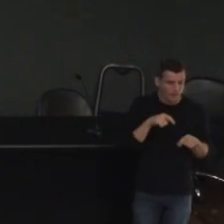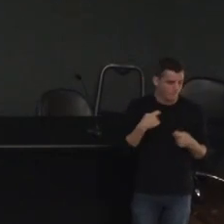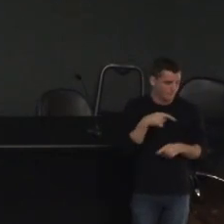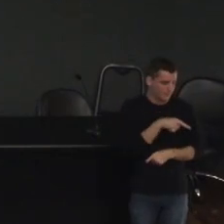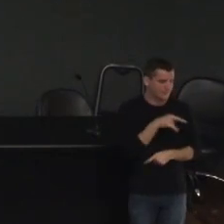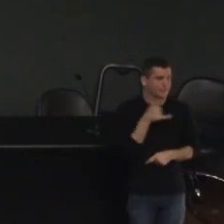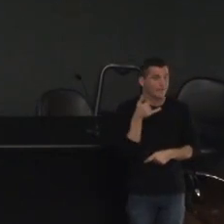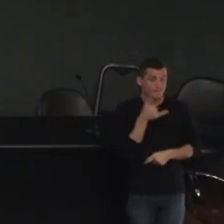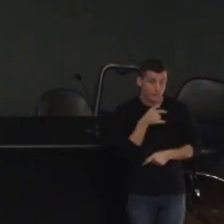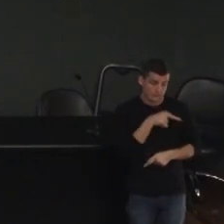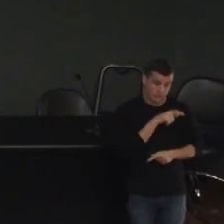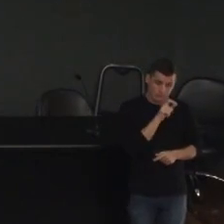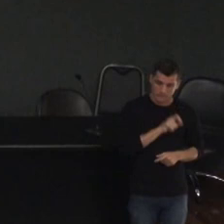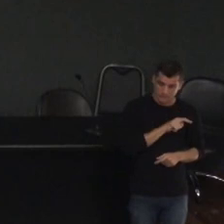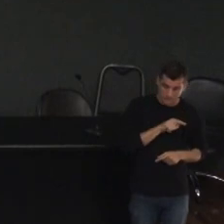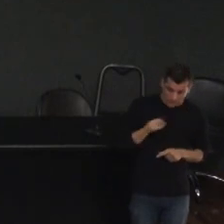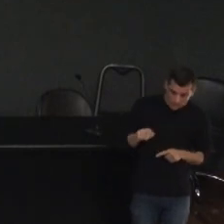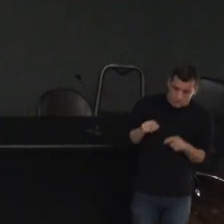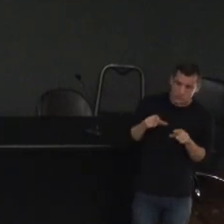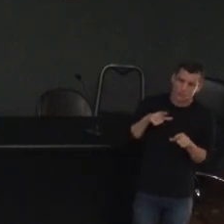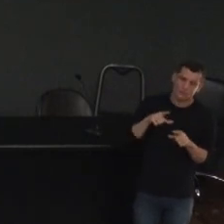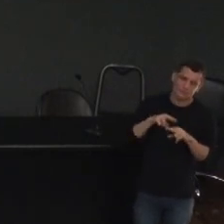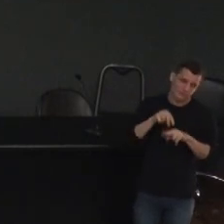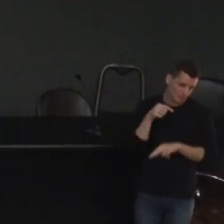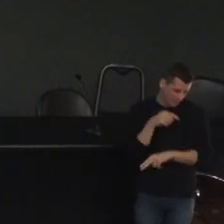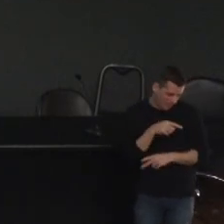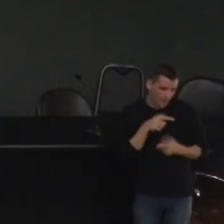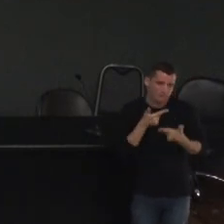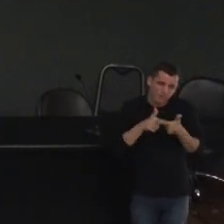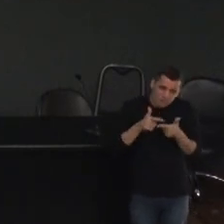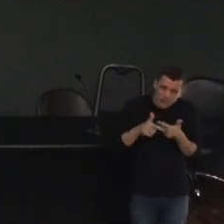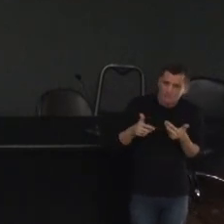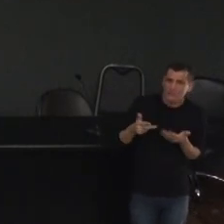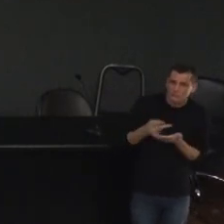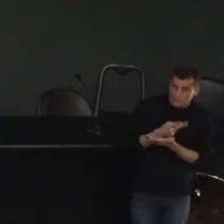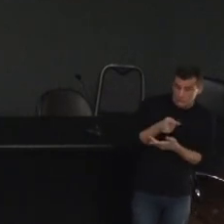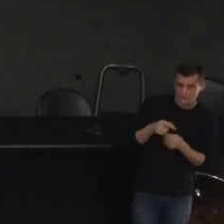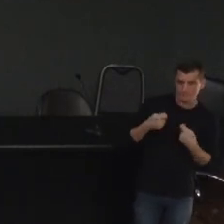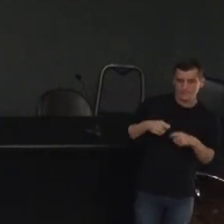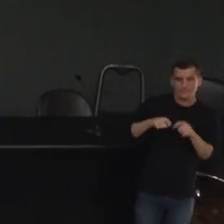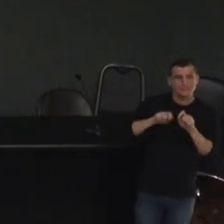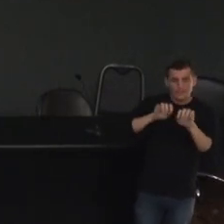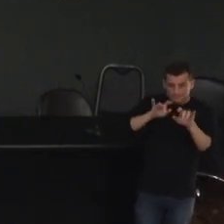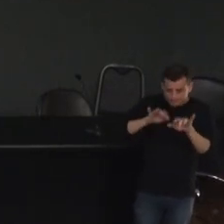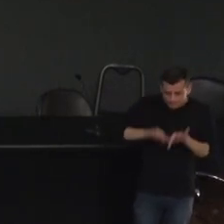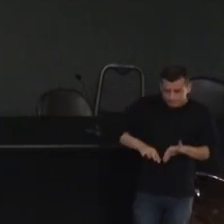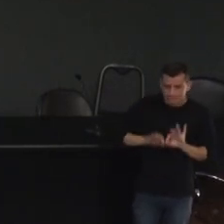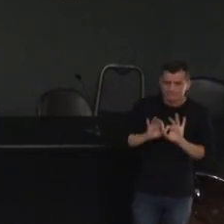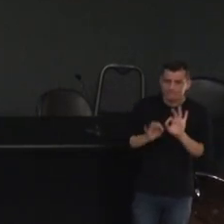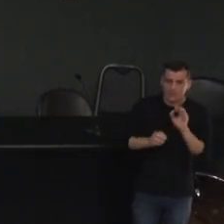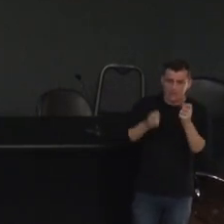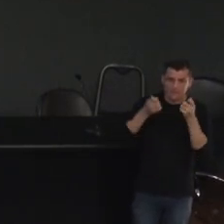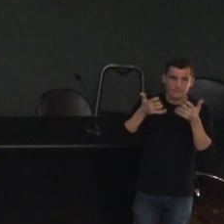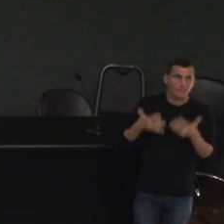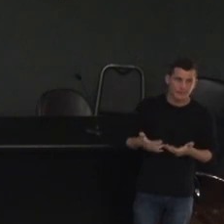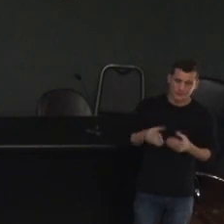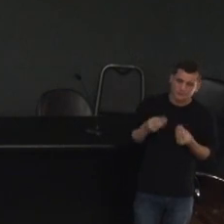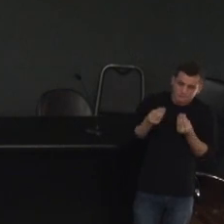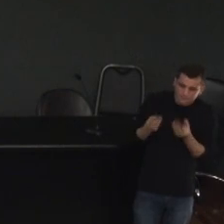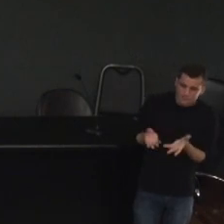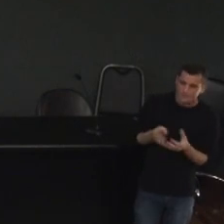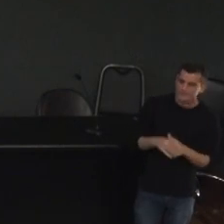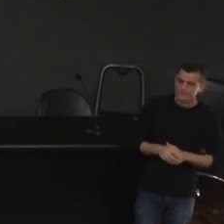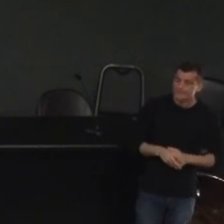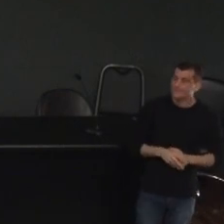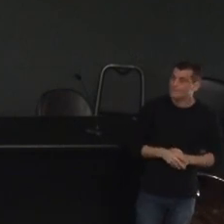ou do próprio da própria atividade de controle sobre o dado e a comunicação ao titular também segue aqui